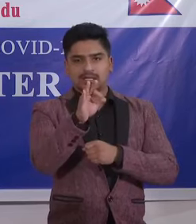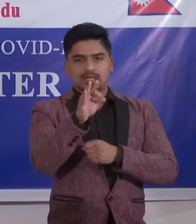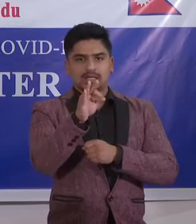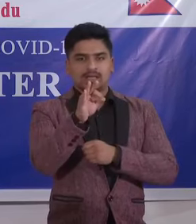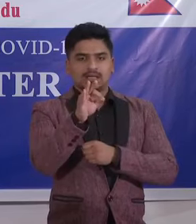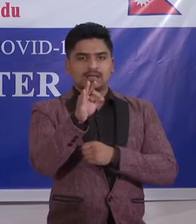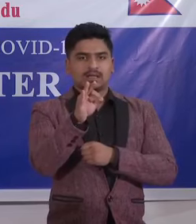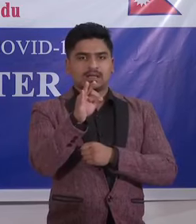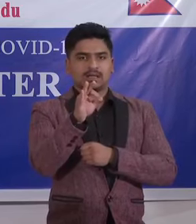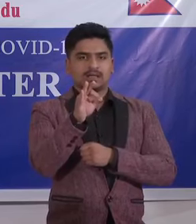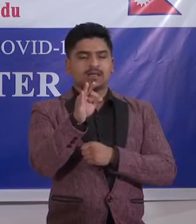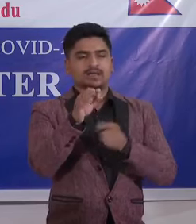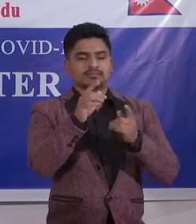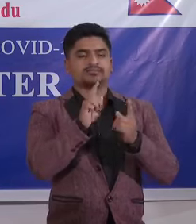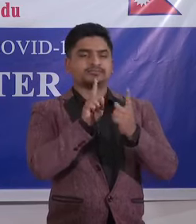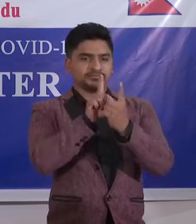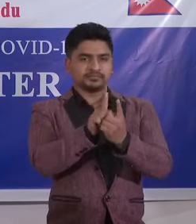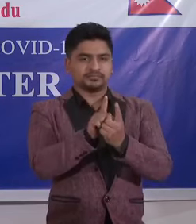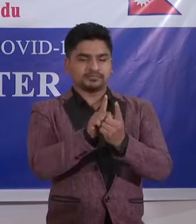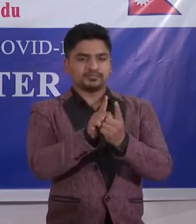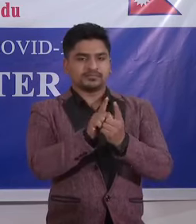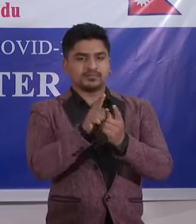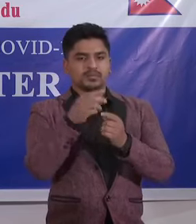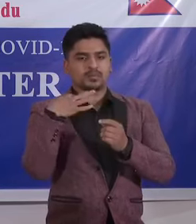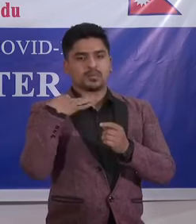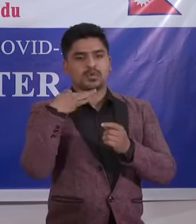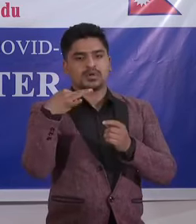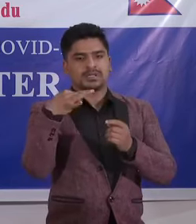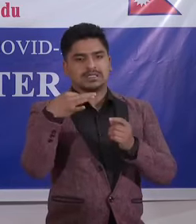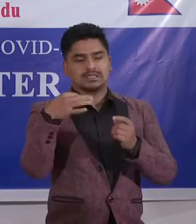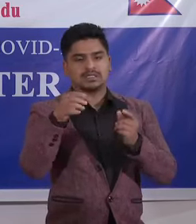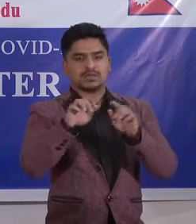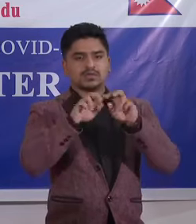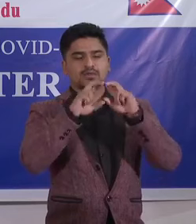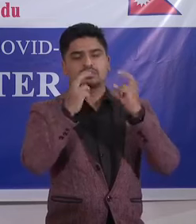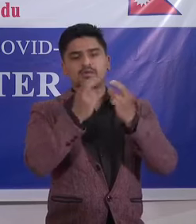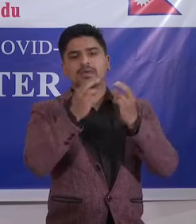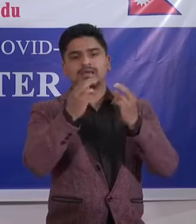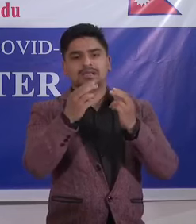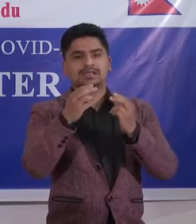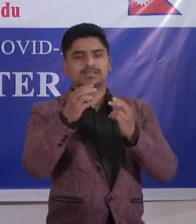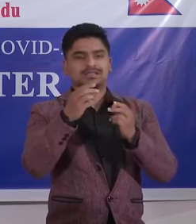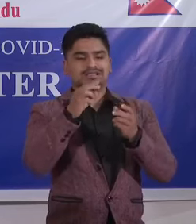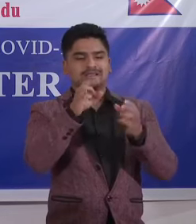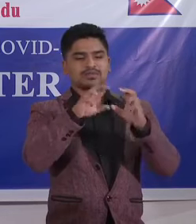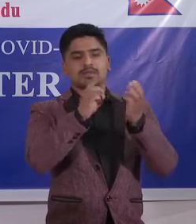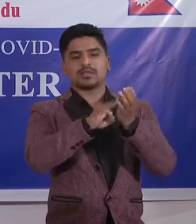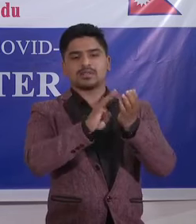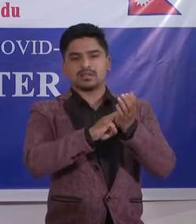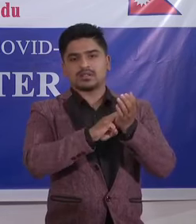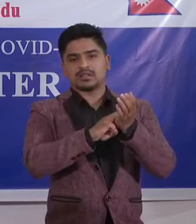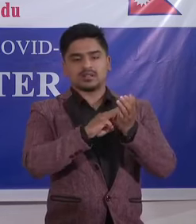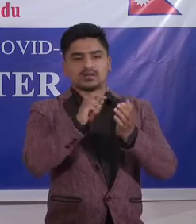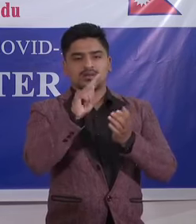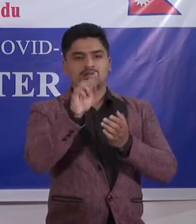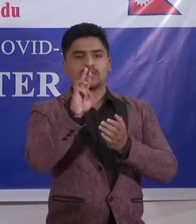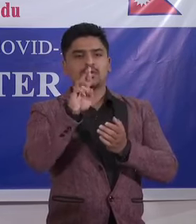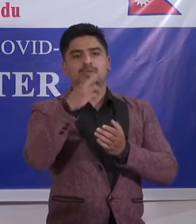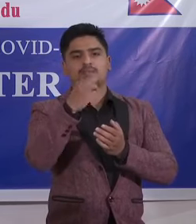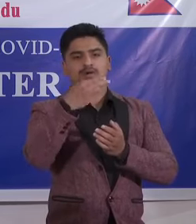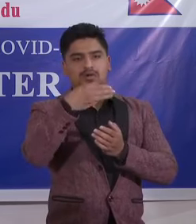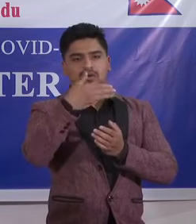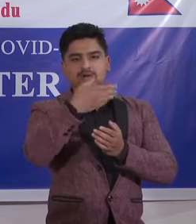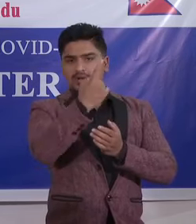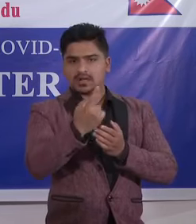छे, पर्तिनेती सभाकर स्वास्त मन्ने कर्मा घले जीव मार्फत सुमी